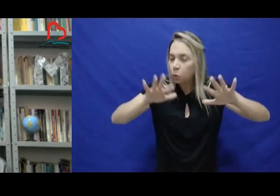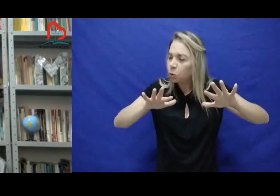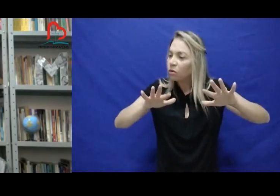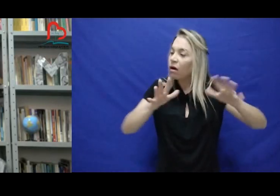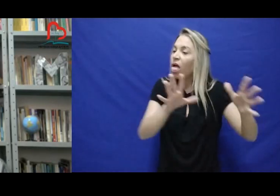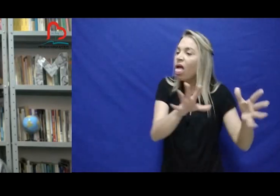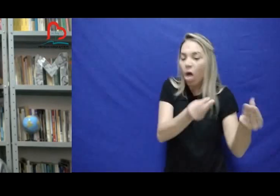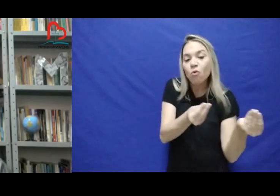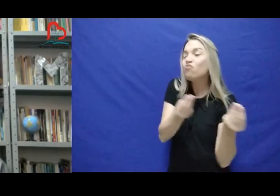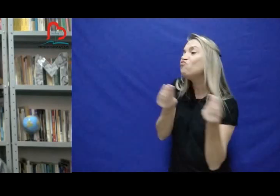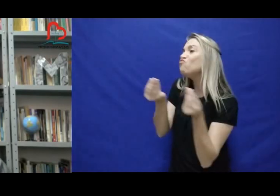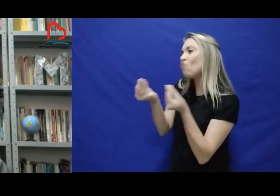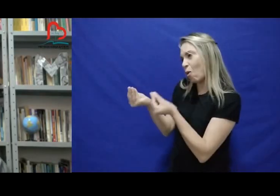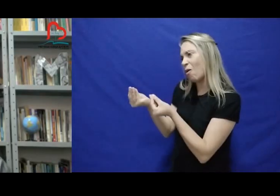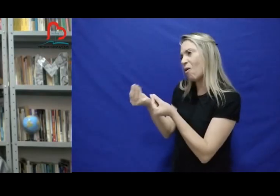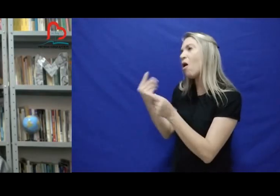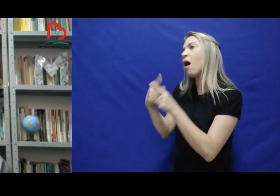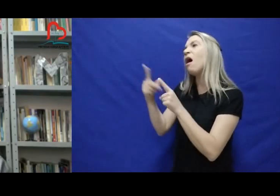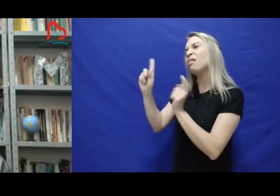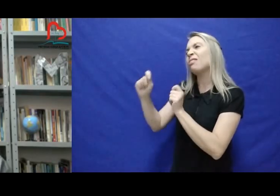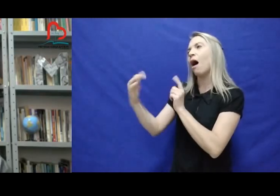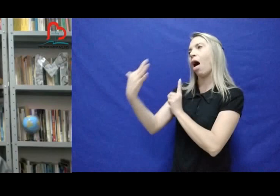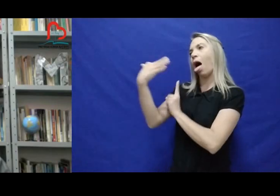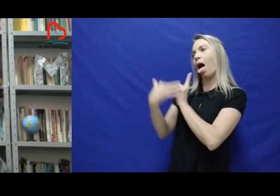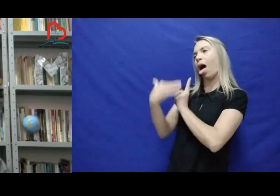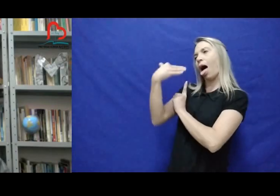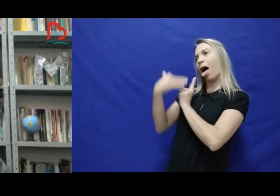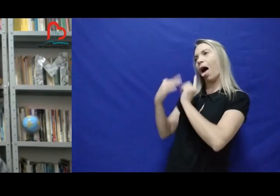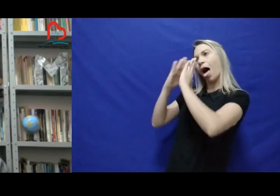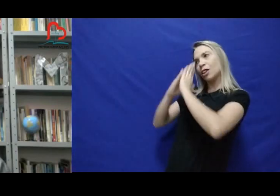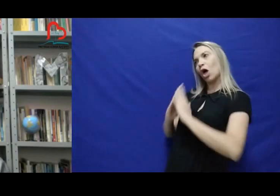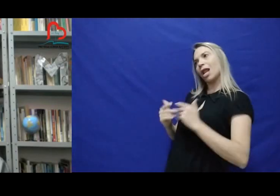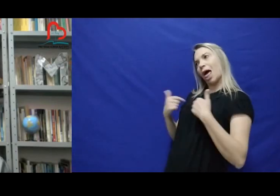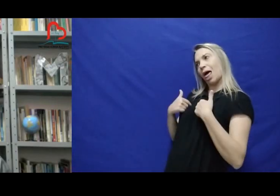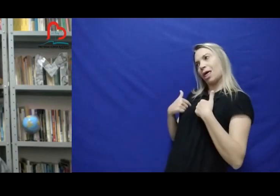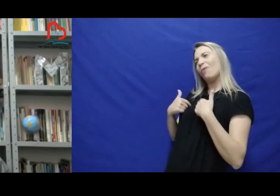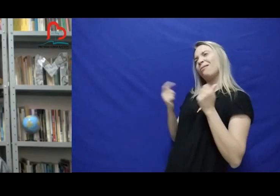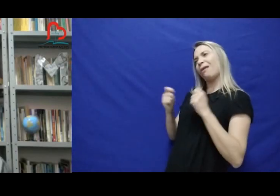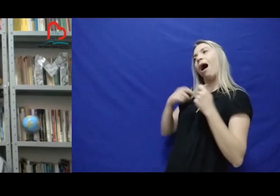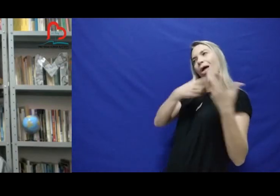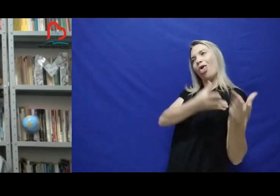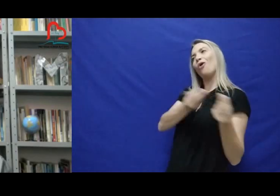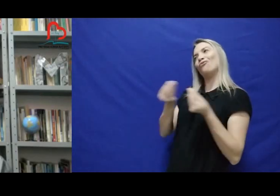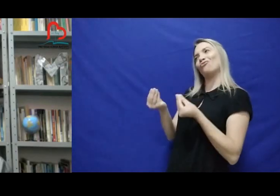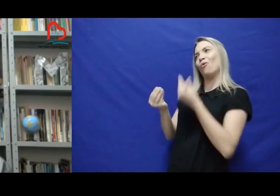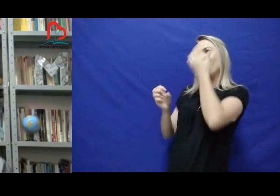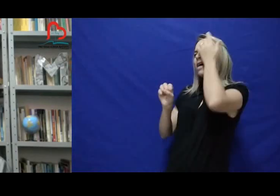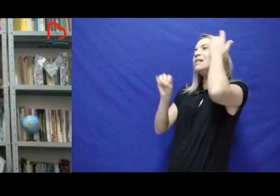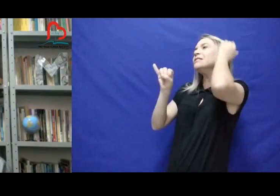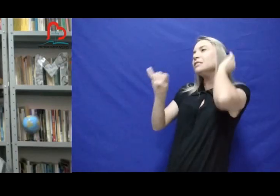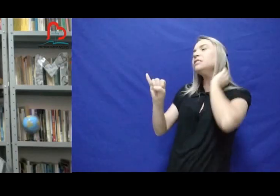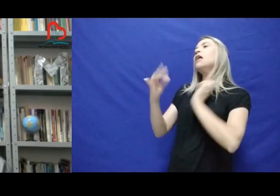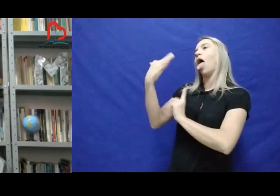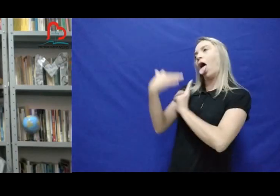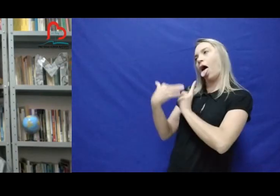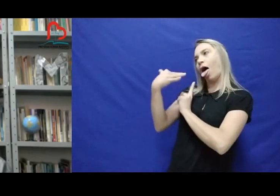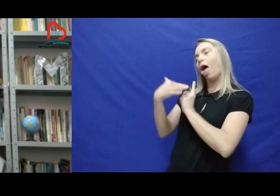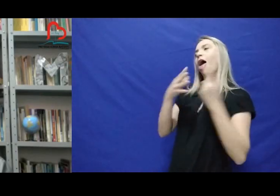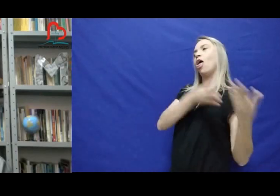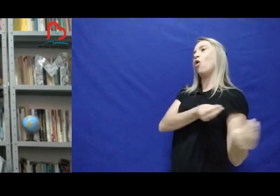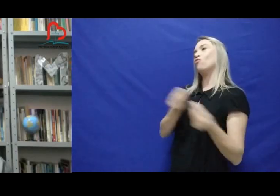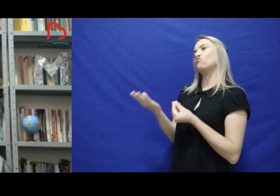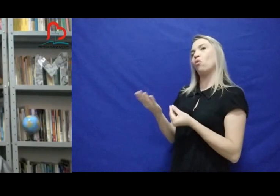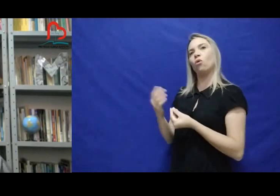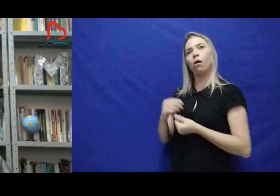Basta que me adores. Jesus então ordenou-lhe: Retira-te,